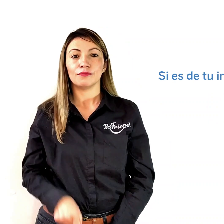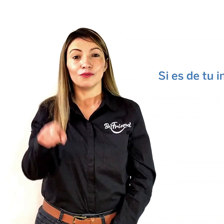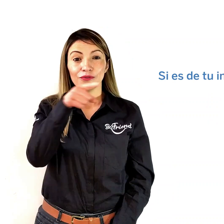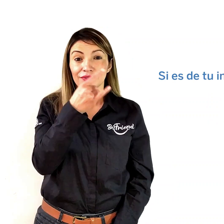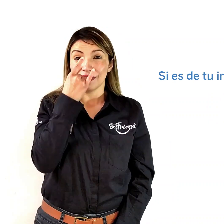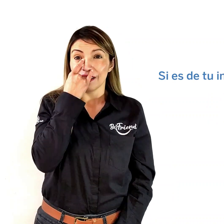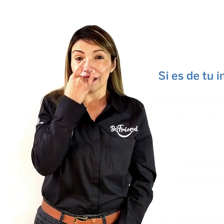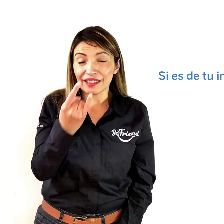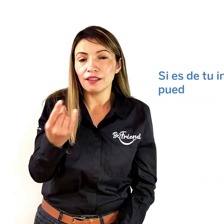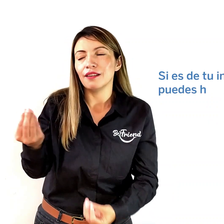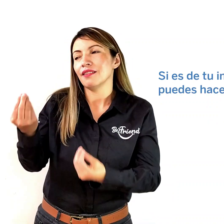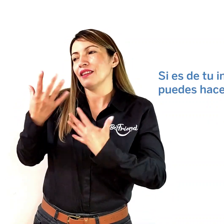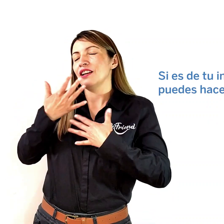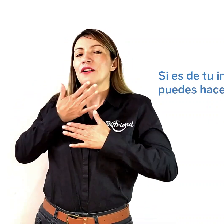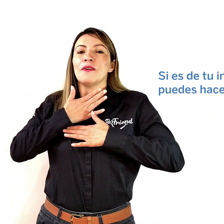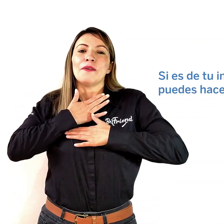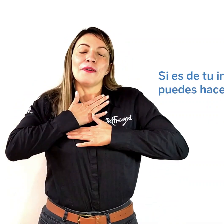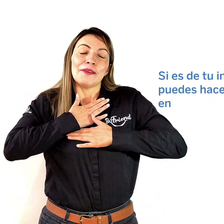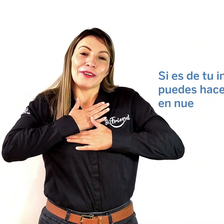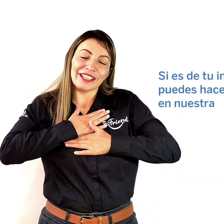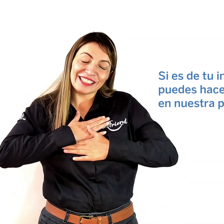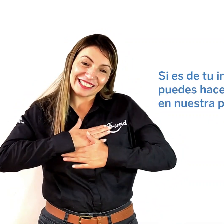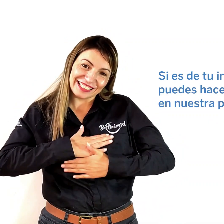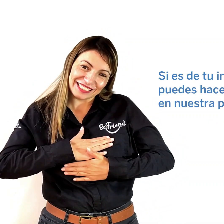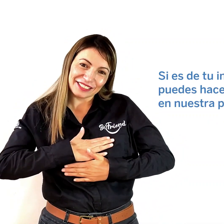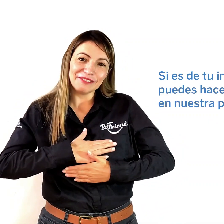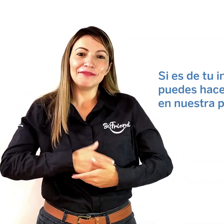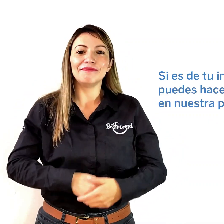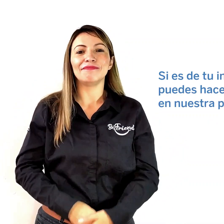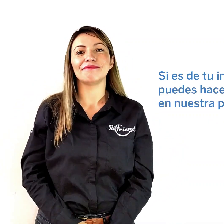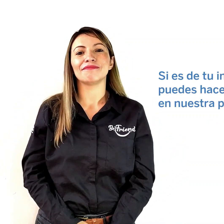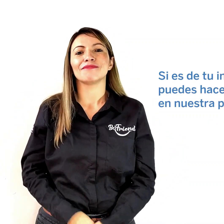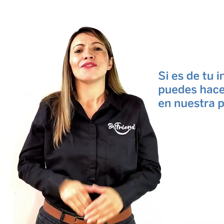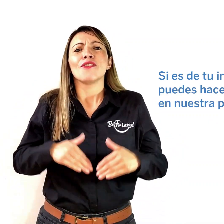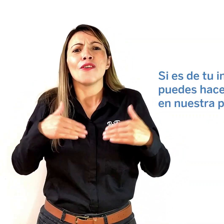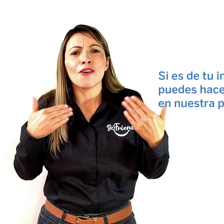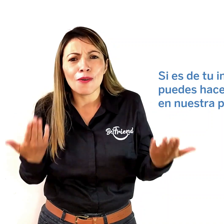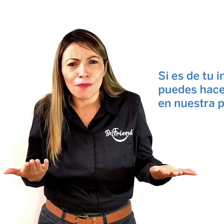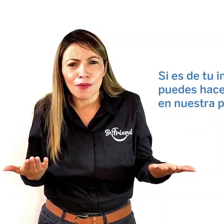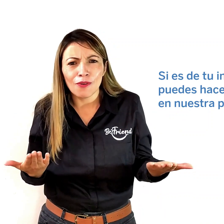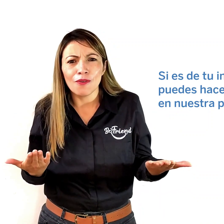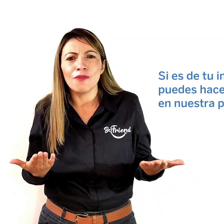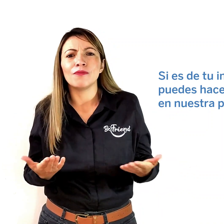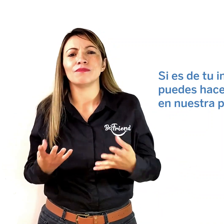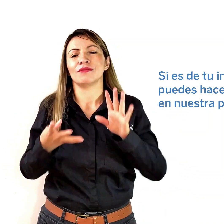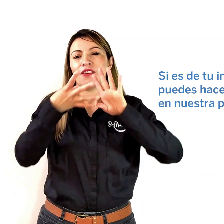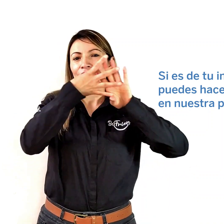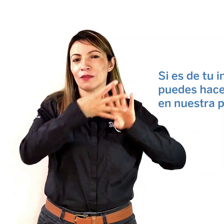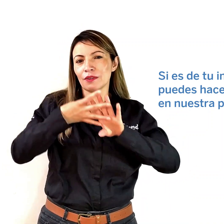Si es de tu interés acceder a estos beneficios, puedes hacerlo diligenciando los datos en nuestra página web